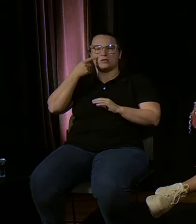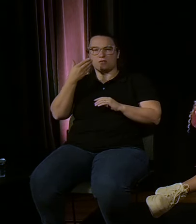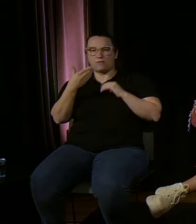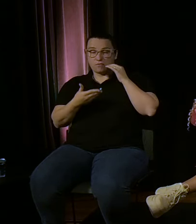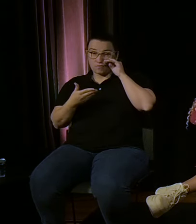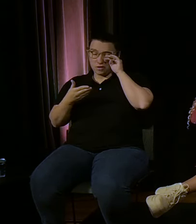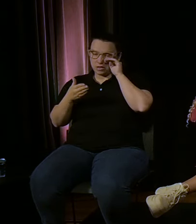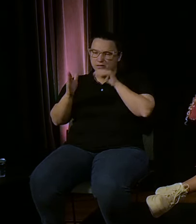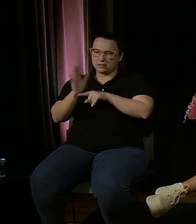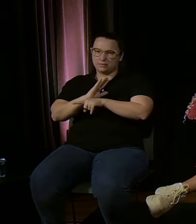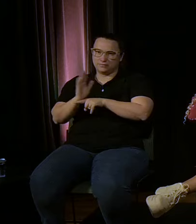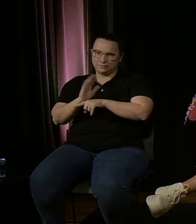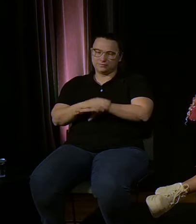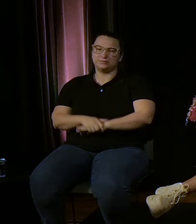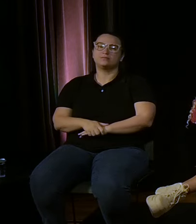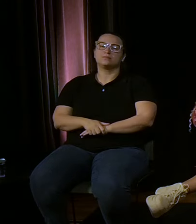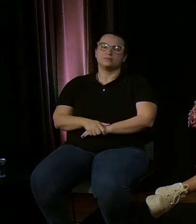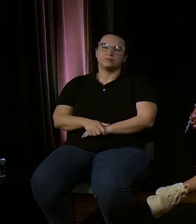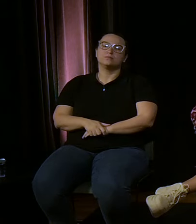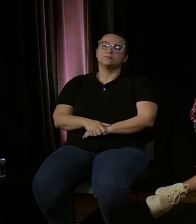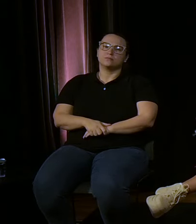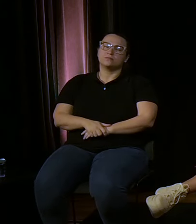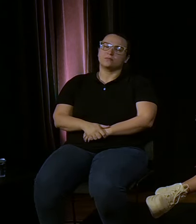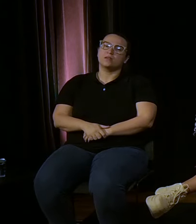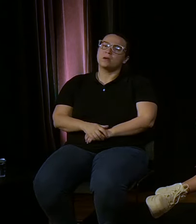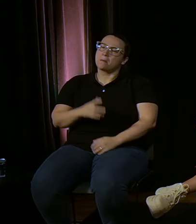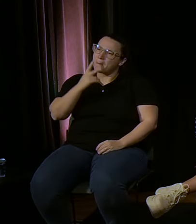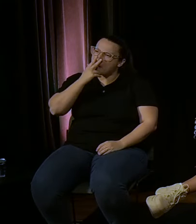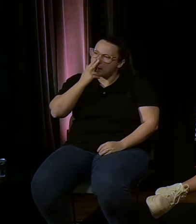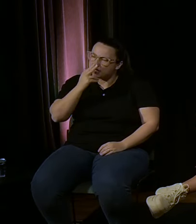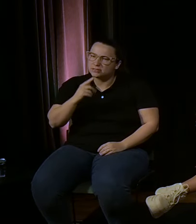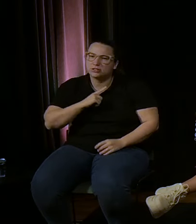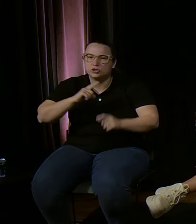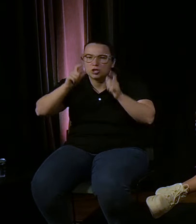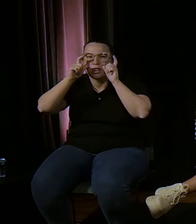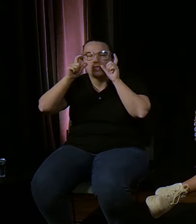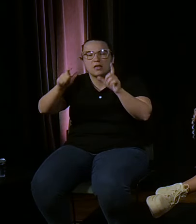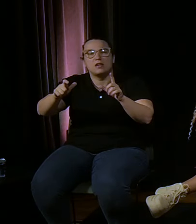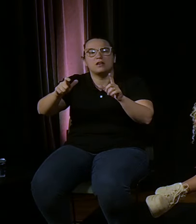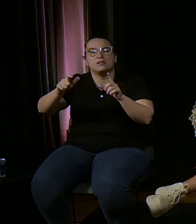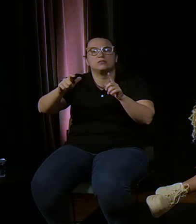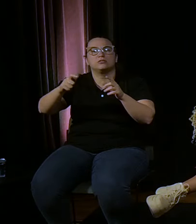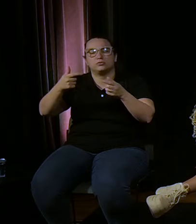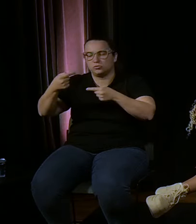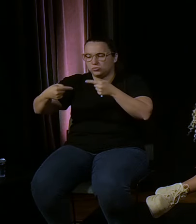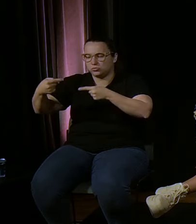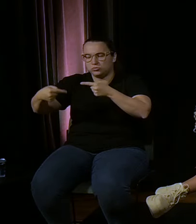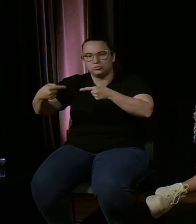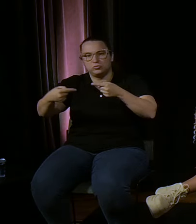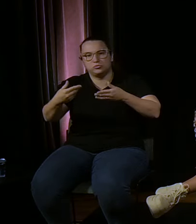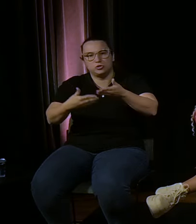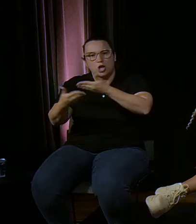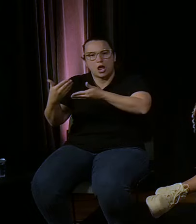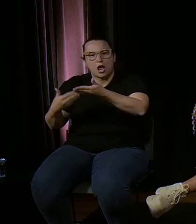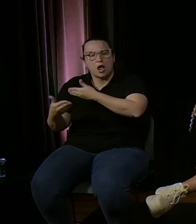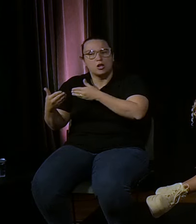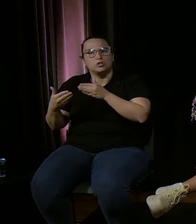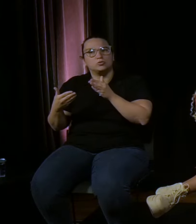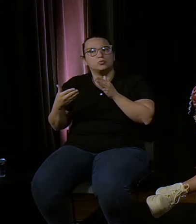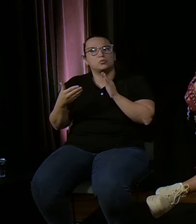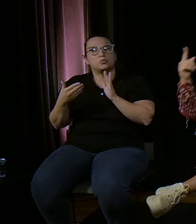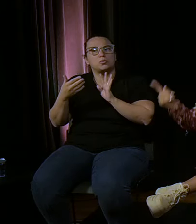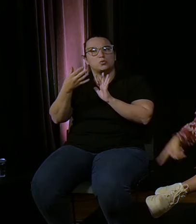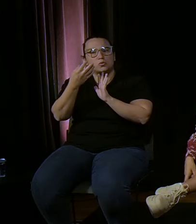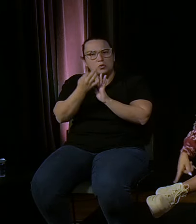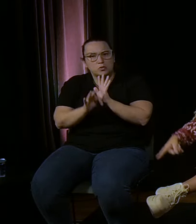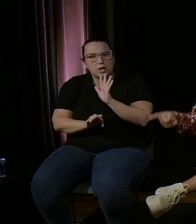ver. E me parece que existe um interesse em um diálogo justamente com esse repertório,